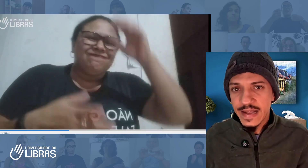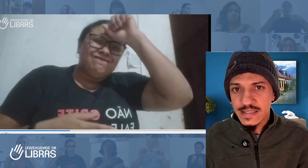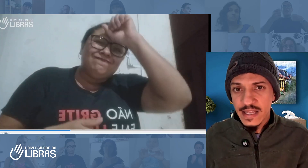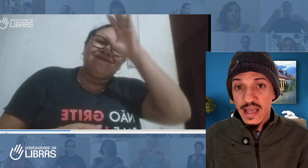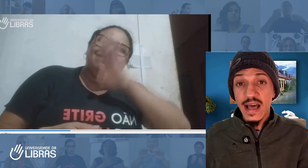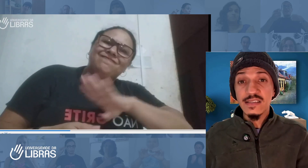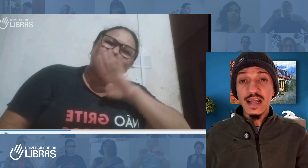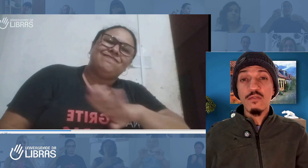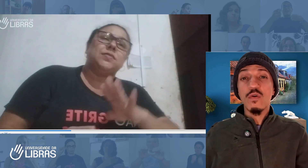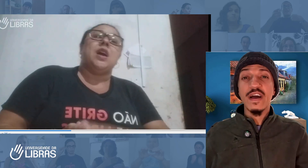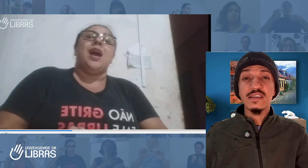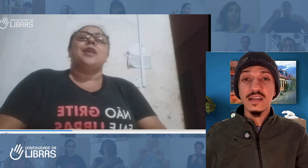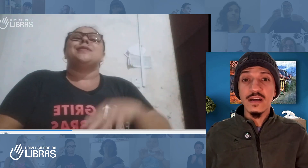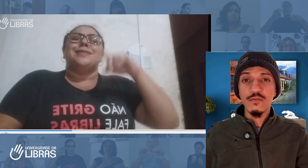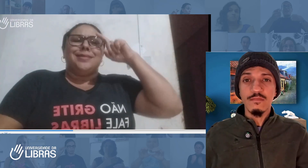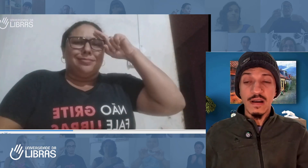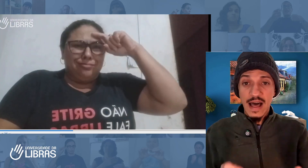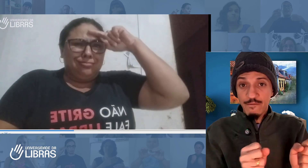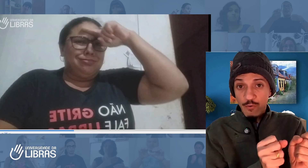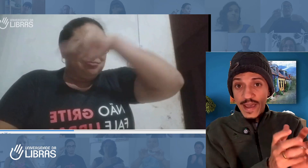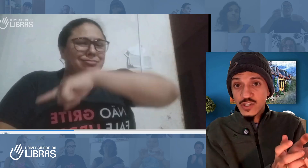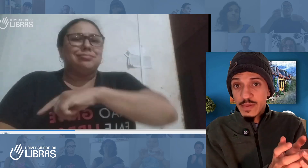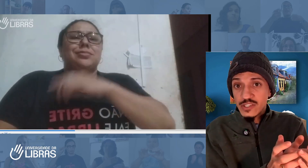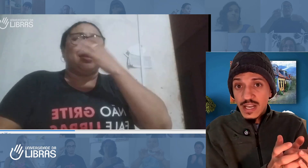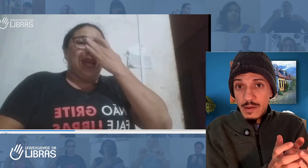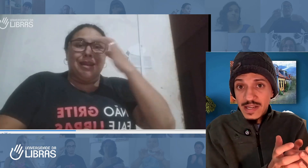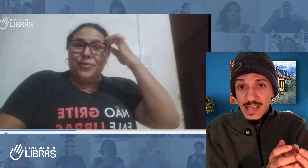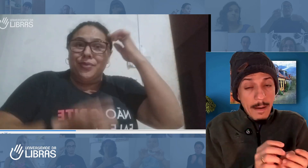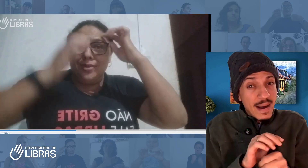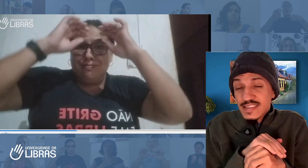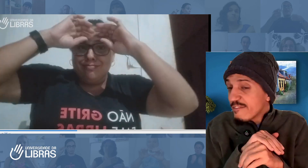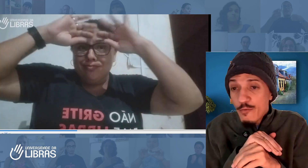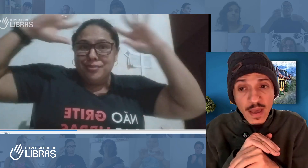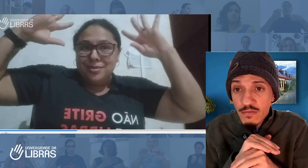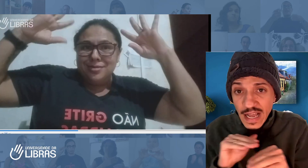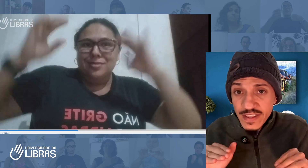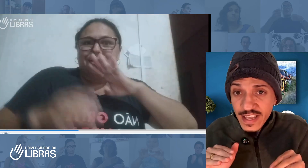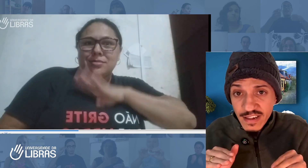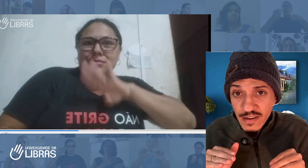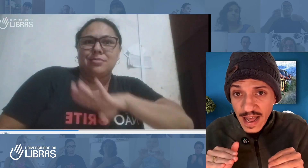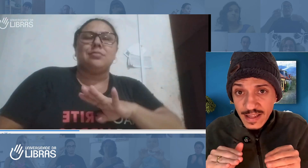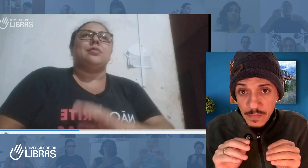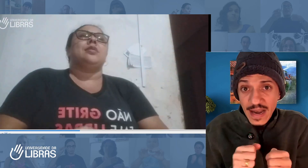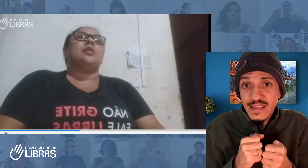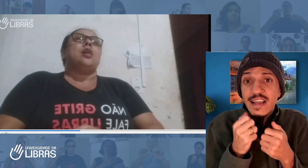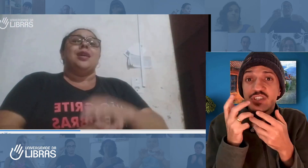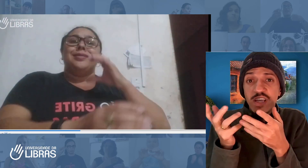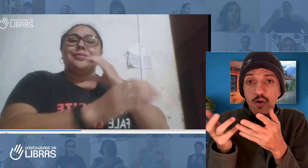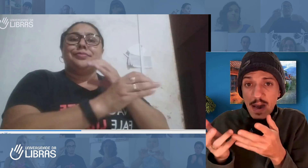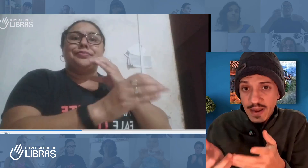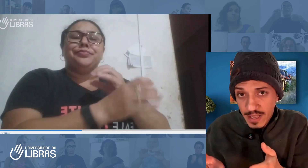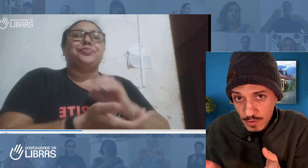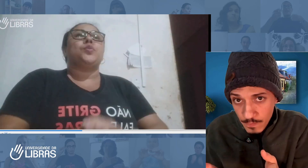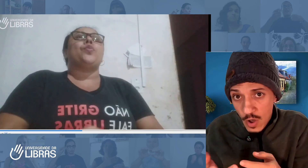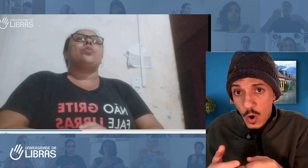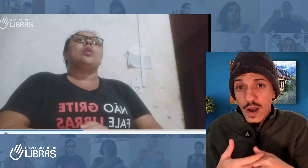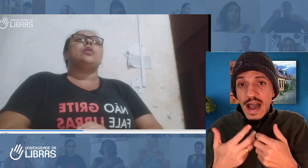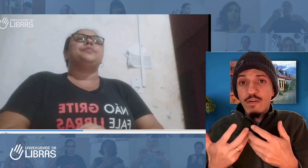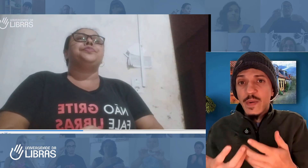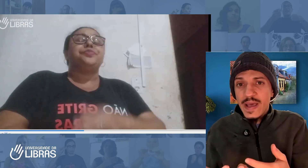E eles estavam conversando lá fluentemente em Libras, mas a Válbia não estava entendendo nada. Ela entendia o marido, olhava para ele